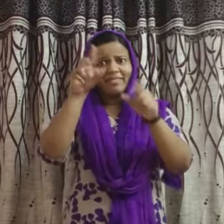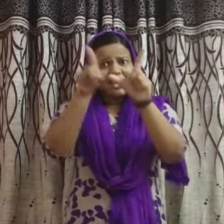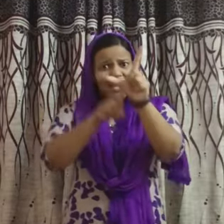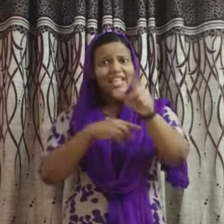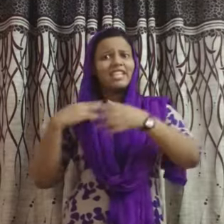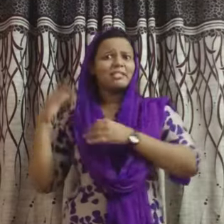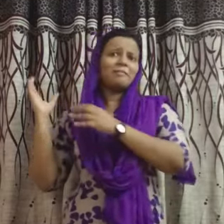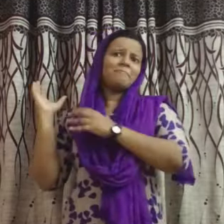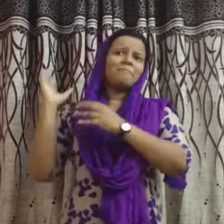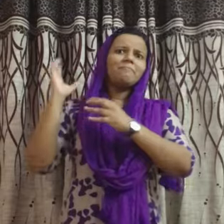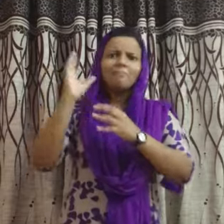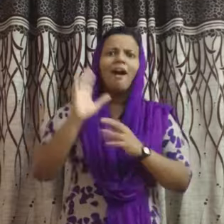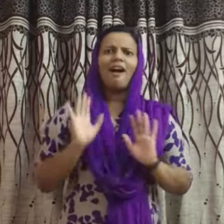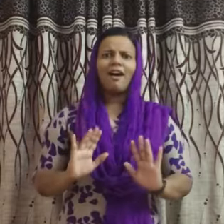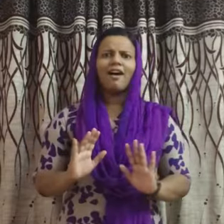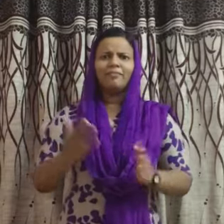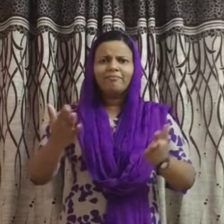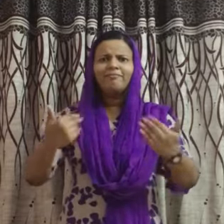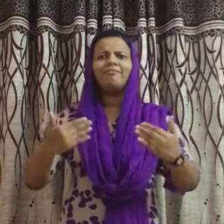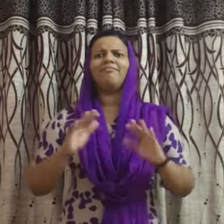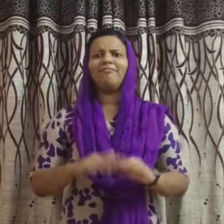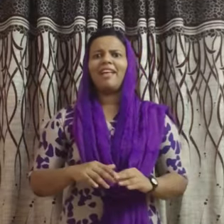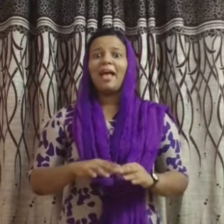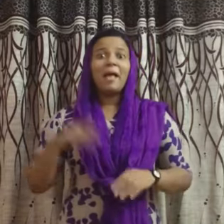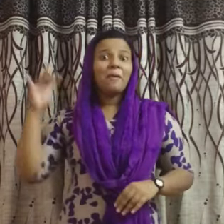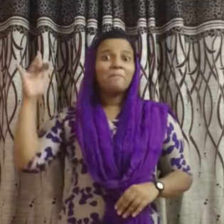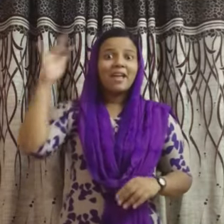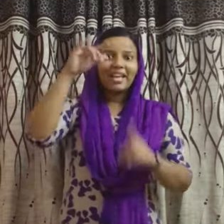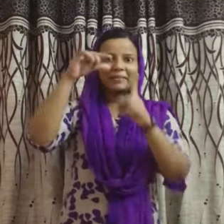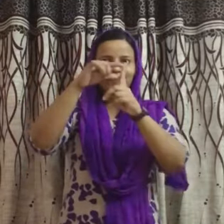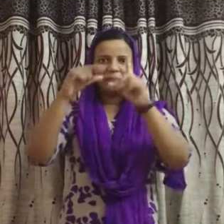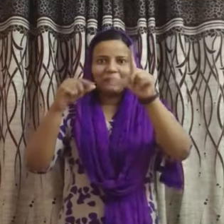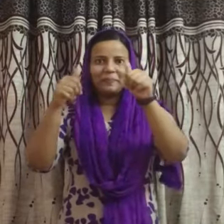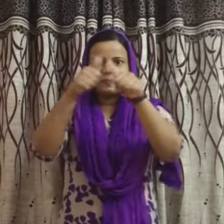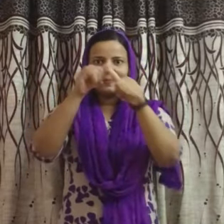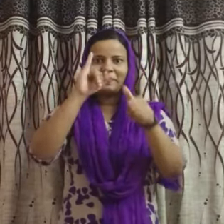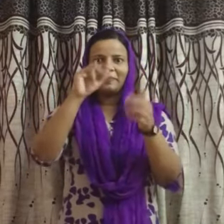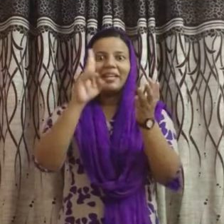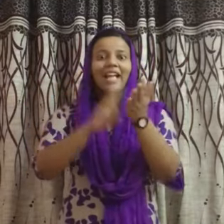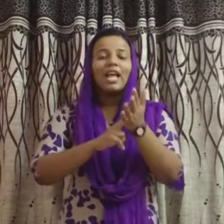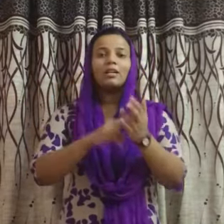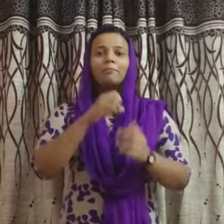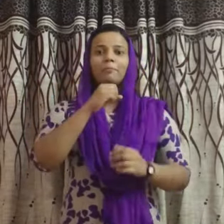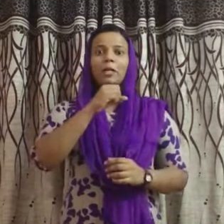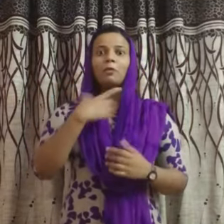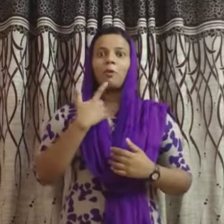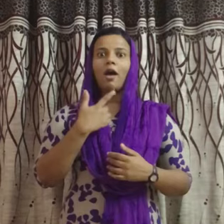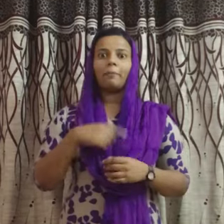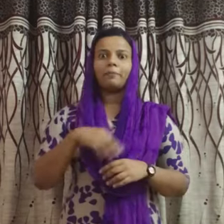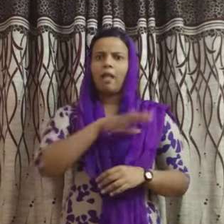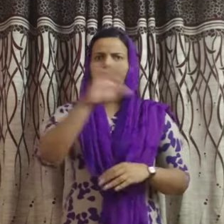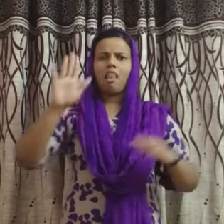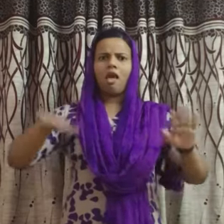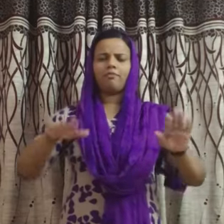നിങ്ങളെ വിടുവിച്ചോളാം, നിങ്ങൾ റെസ്റ്റ് എടുത്താട്ടെ, സിറ്റ് ആൻഡ് റിലാക്സ്. പ്ലെയിനിൽ കയറി കഴിയുമ്പോൾ എന്നാ പറയുന്നത്, ക്യാപ്റ്റൻ പറയുന്നത് എന്നാ, നമ്മൾ ഇവിടുന്ന് പോകാൻ പോവാ, ഇനി യു ക്യാൻ റിലാക്സ്